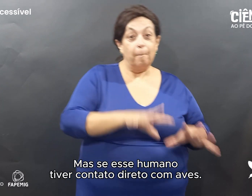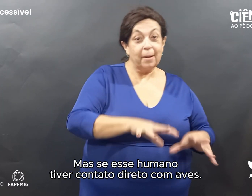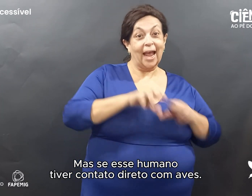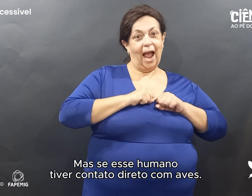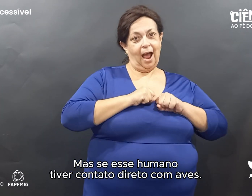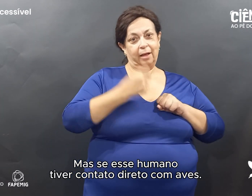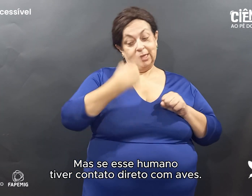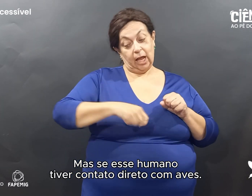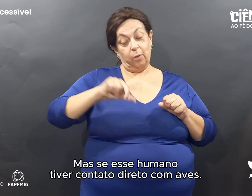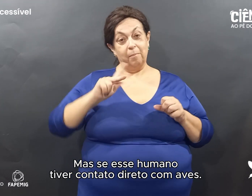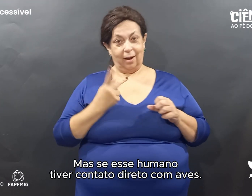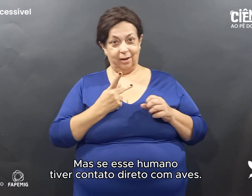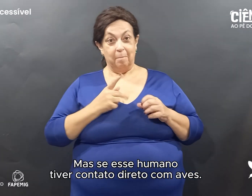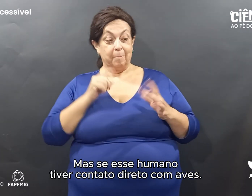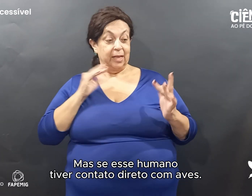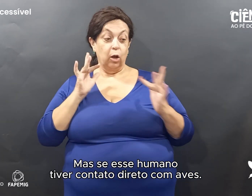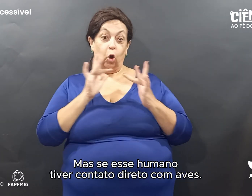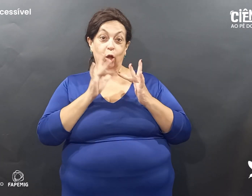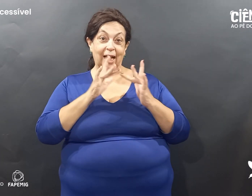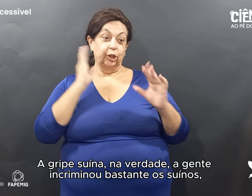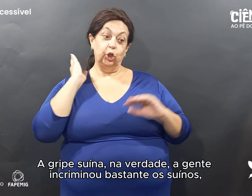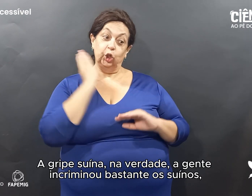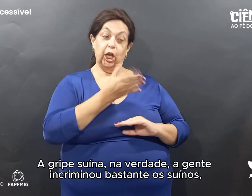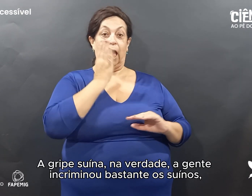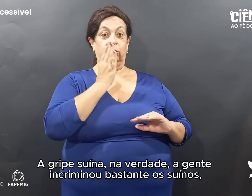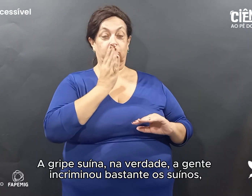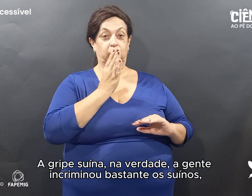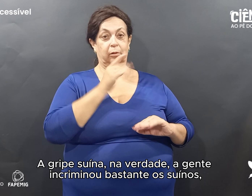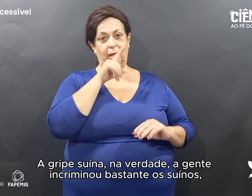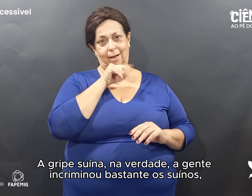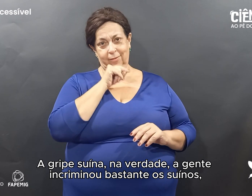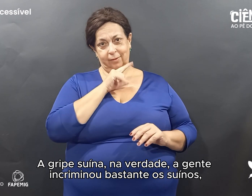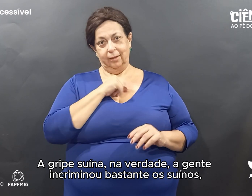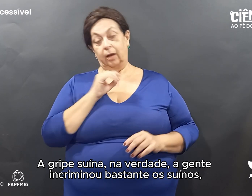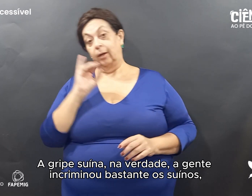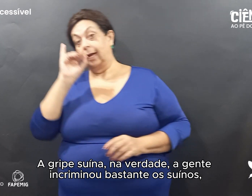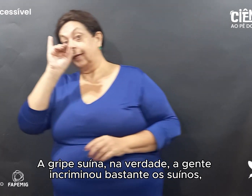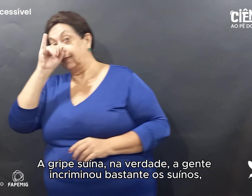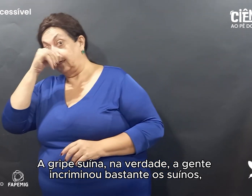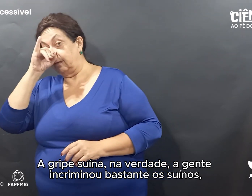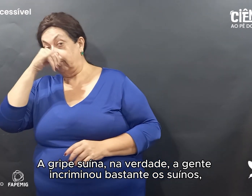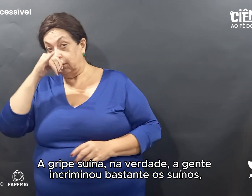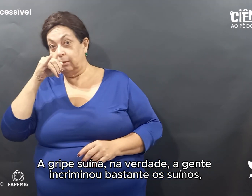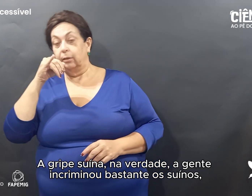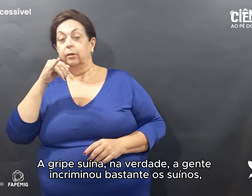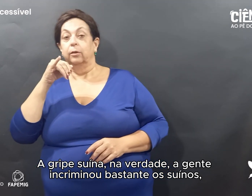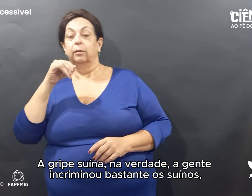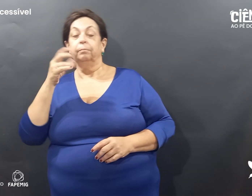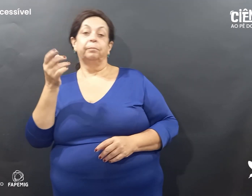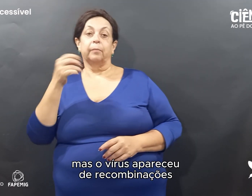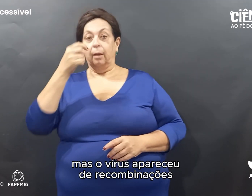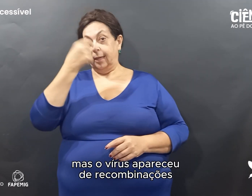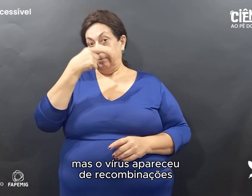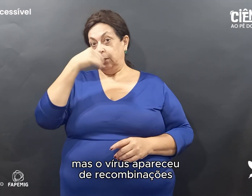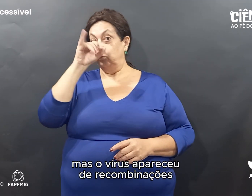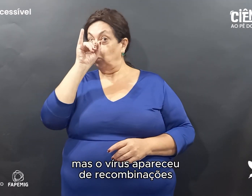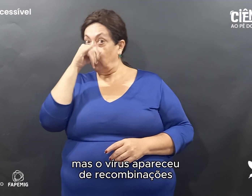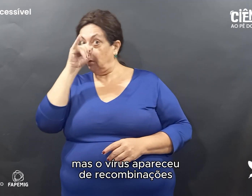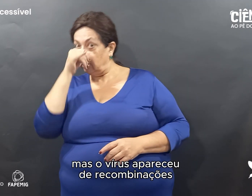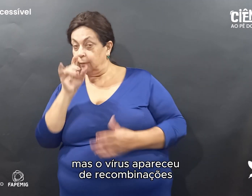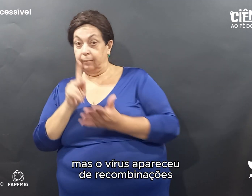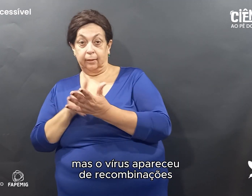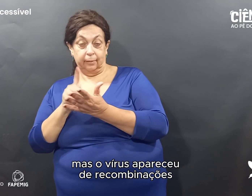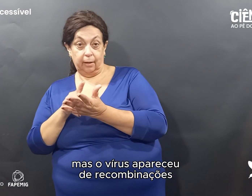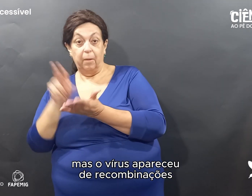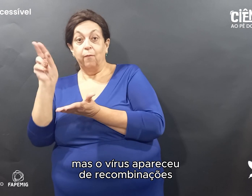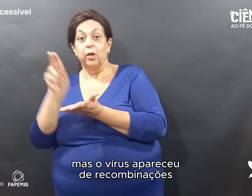se esse humano tiver contato direto com aves. A gripe suína, na verdade, a gente incriminou bastante os suínos, mas o